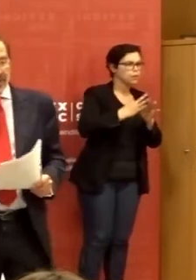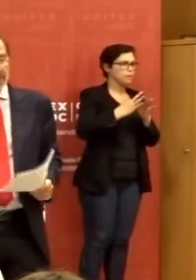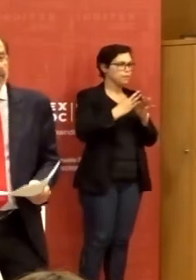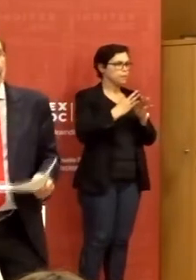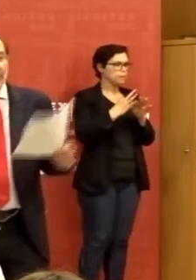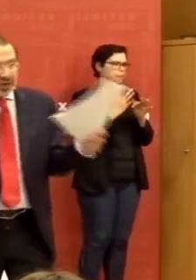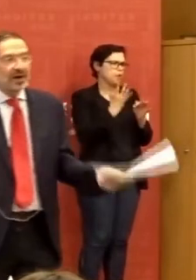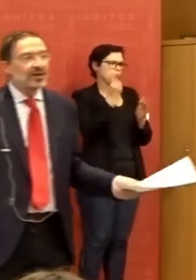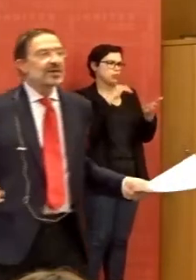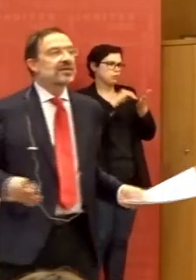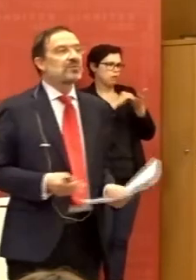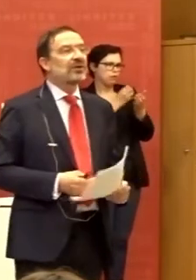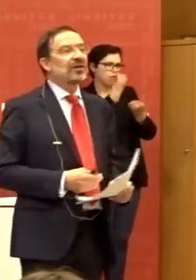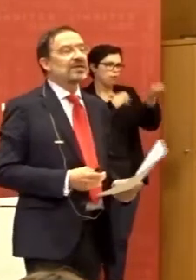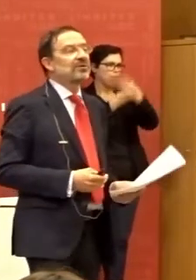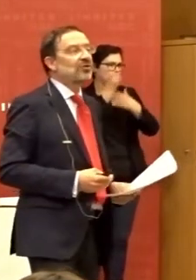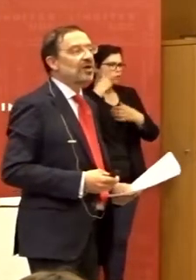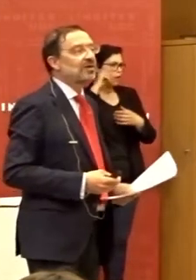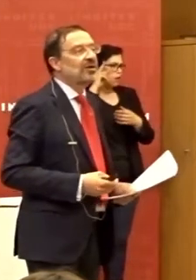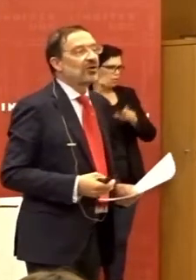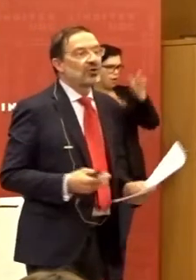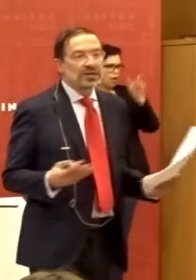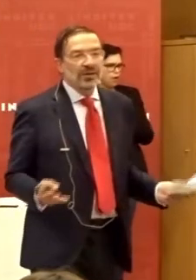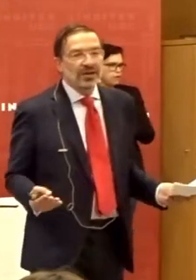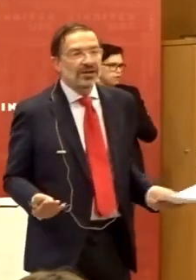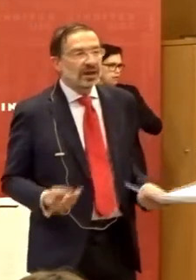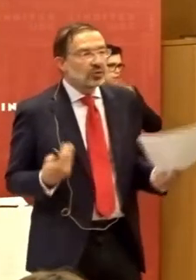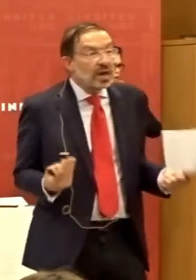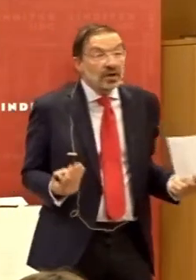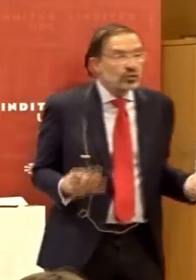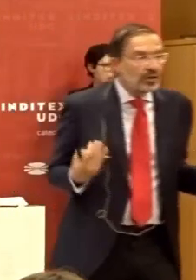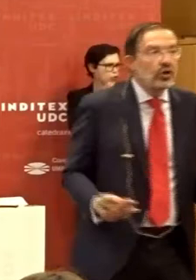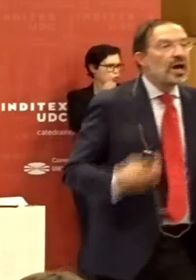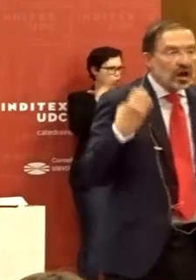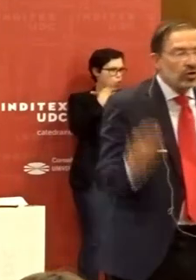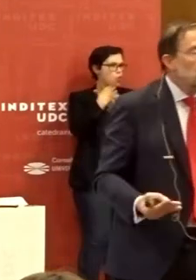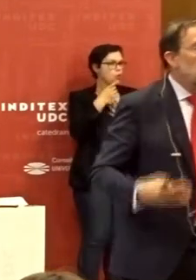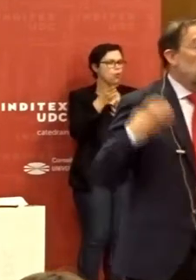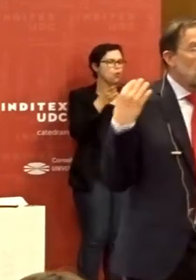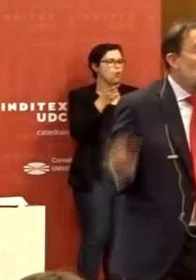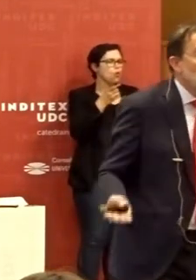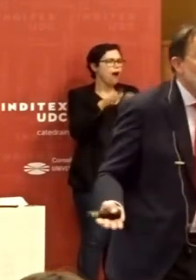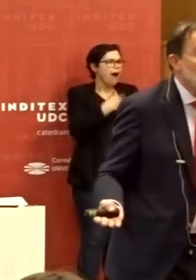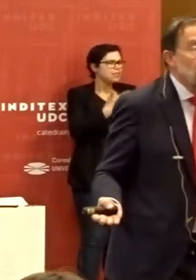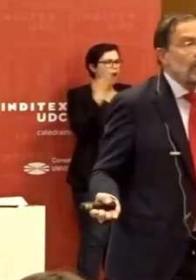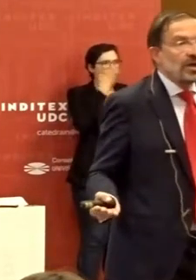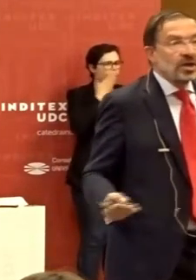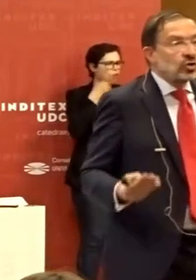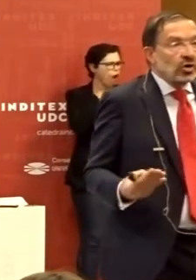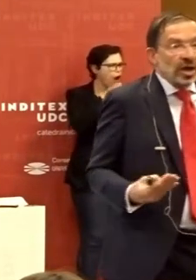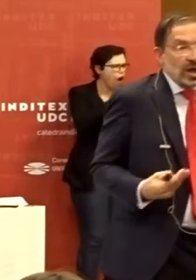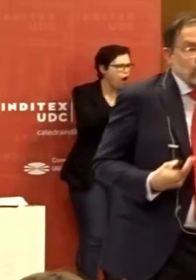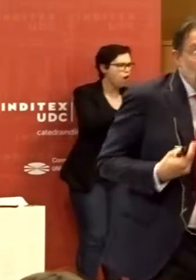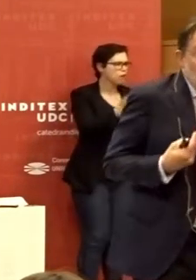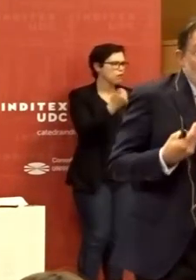muchas veces contar esas experiencias a personas con discapacidad intelectual, han sufrido el acoso en el colegio. Y